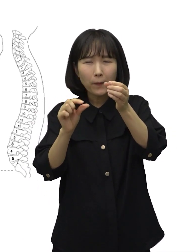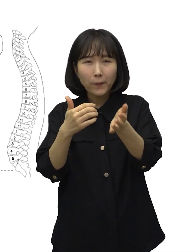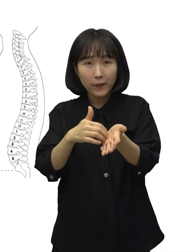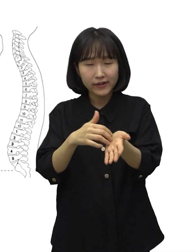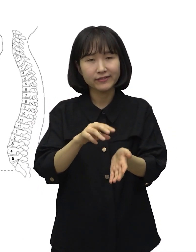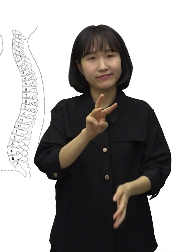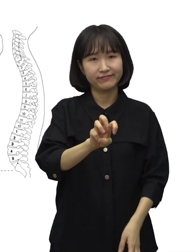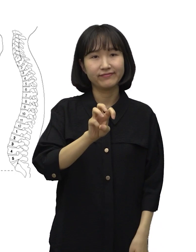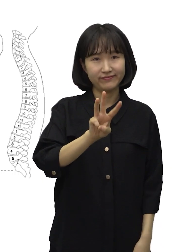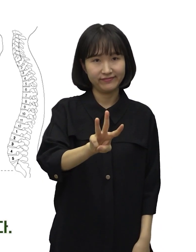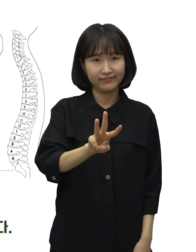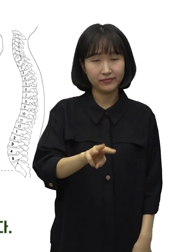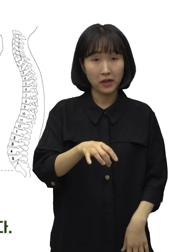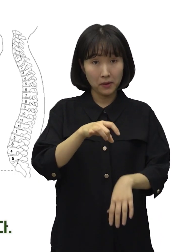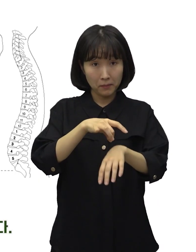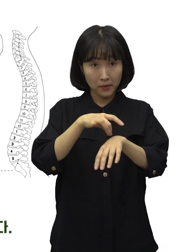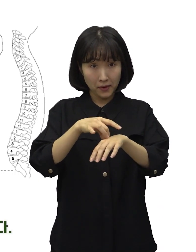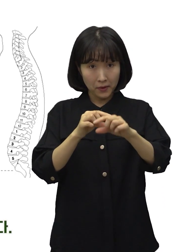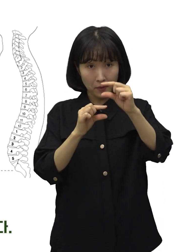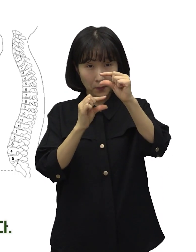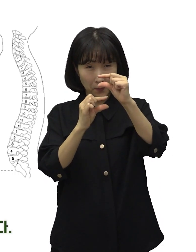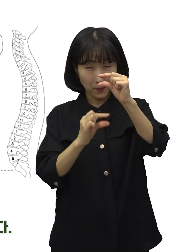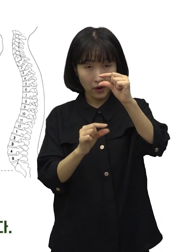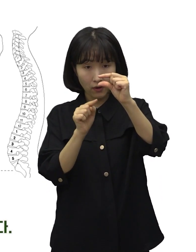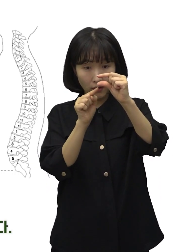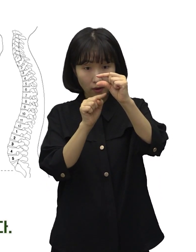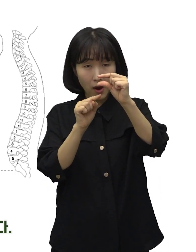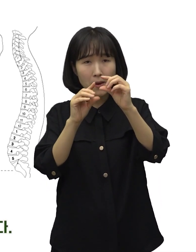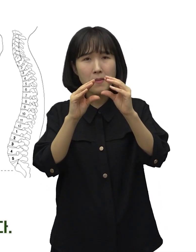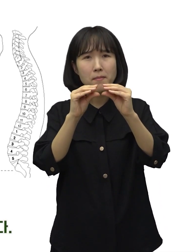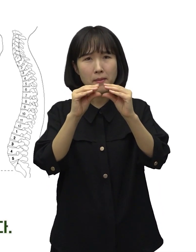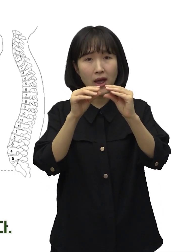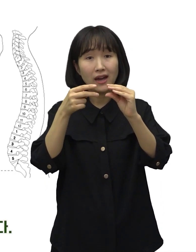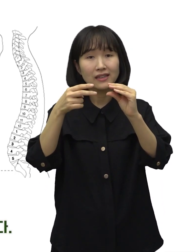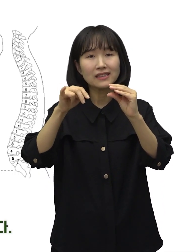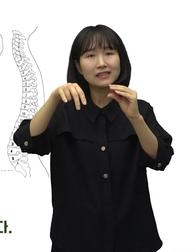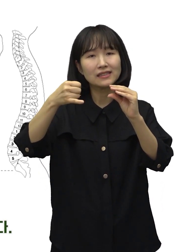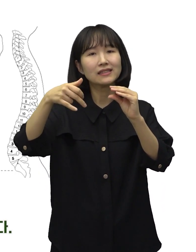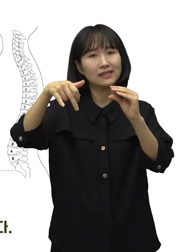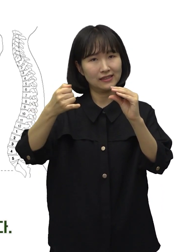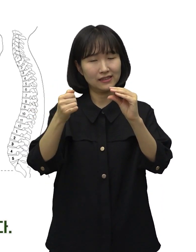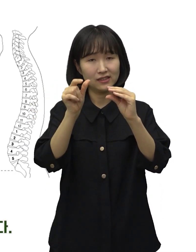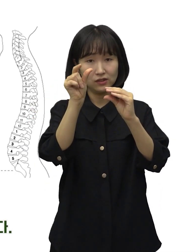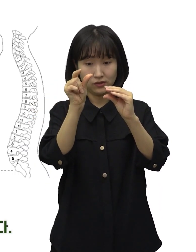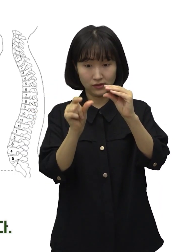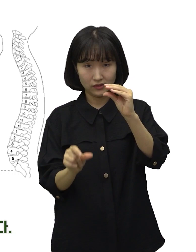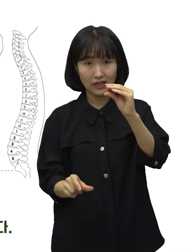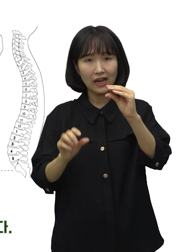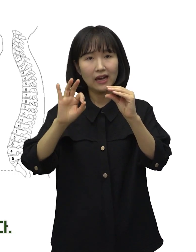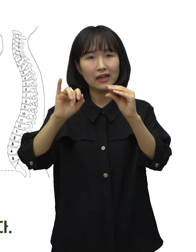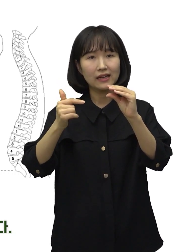33개의 뼈로 구성되며 뼈 사이에 디스크, 인대, 근육 등이 있습니다.